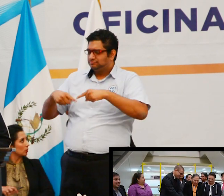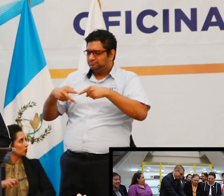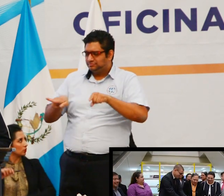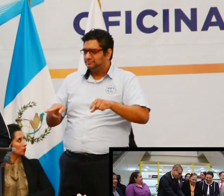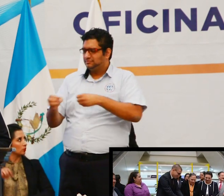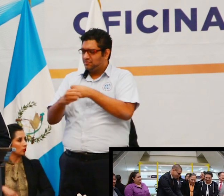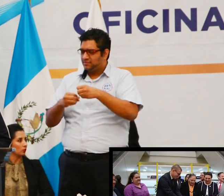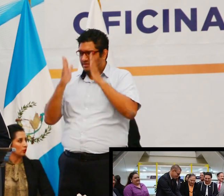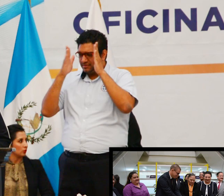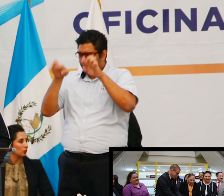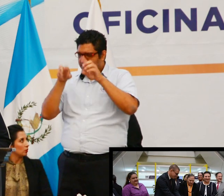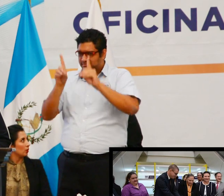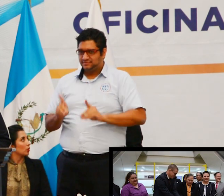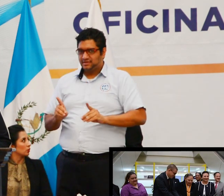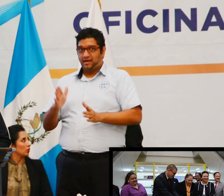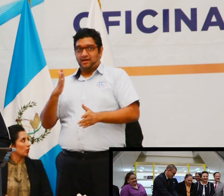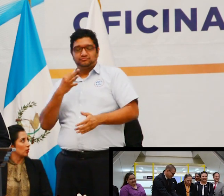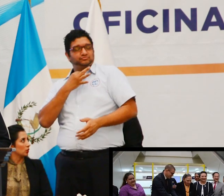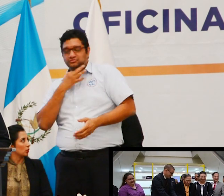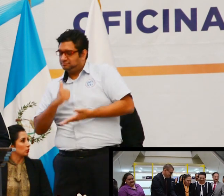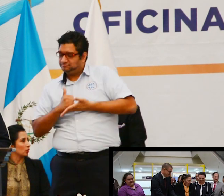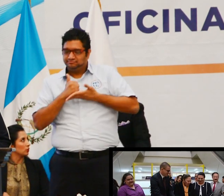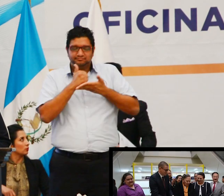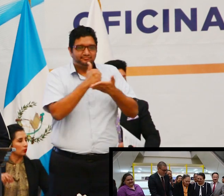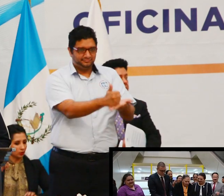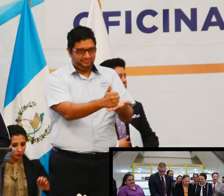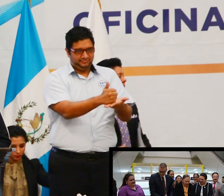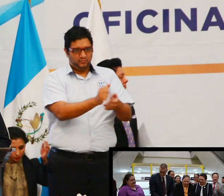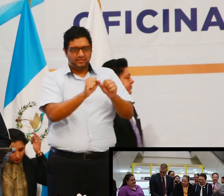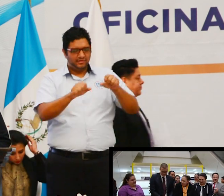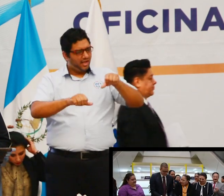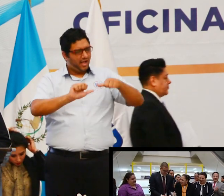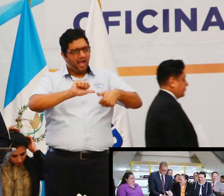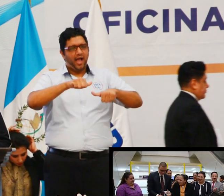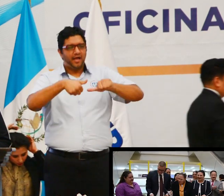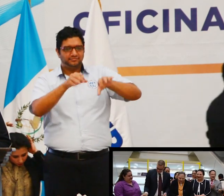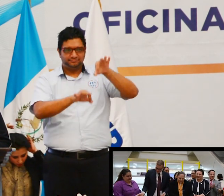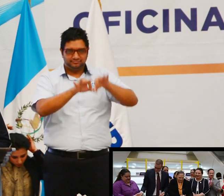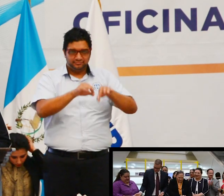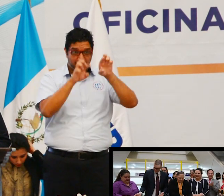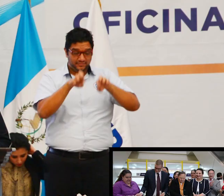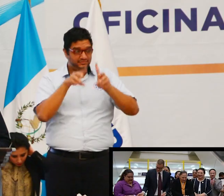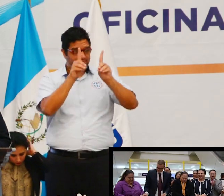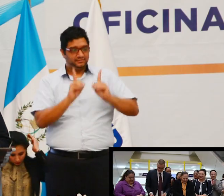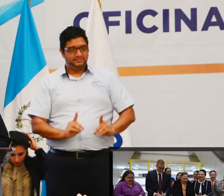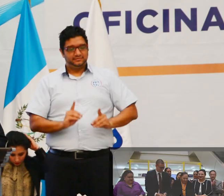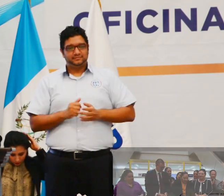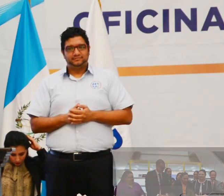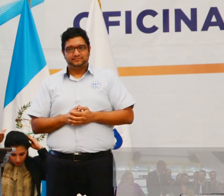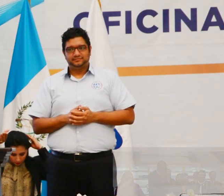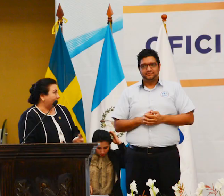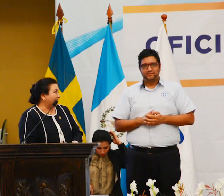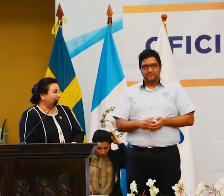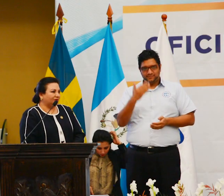fuera pertinente para lograr el cumplimiento en el acceso a la justicia de las personas con discapacidad.